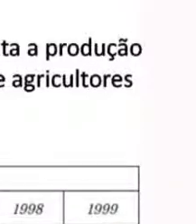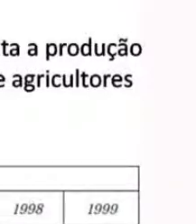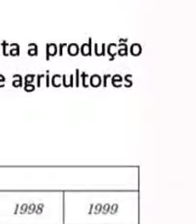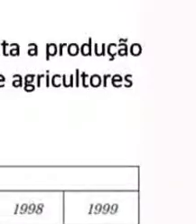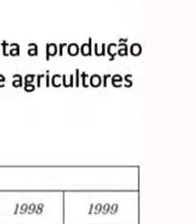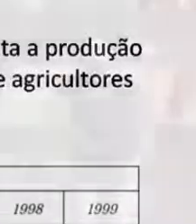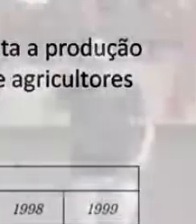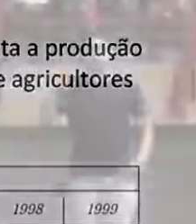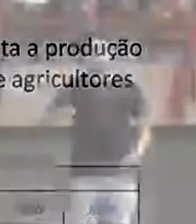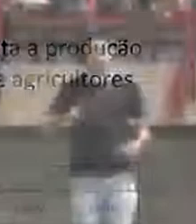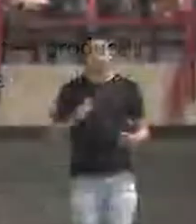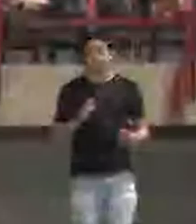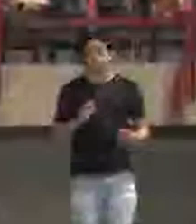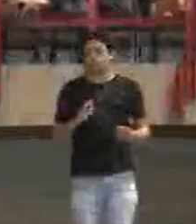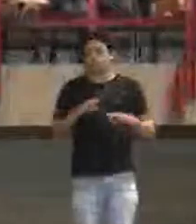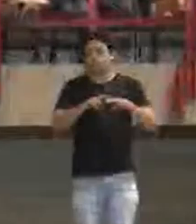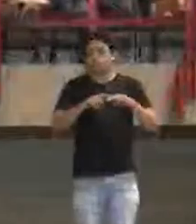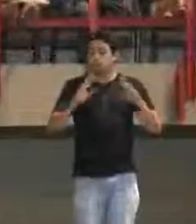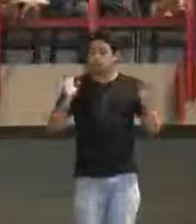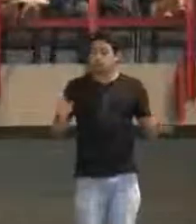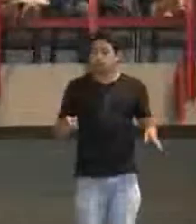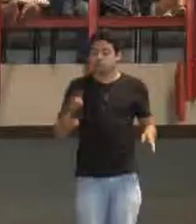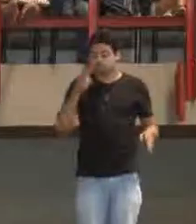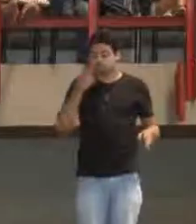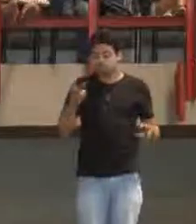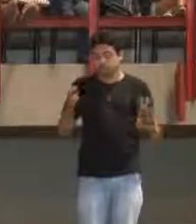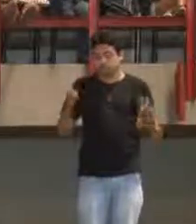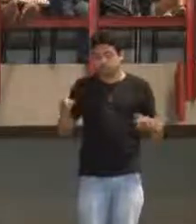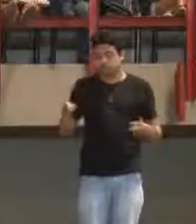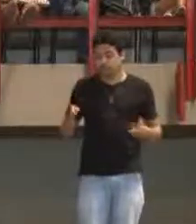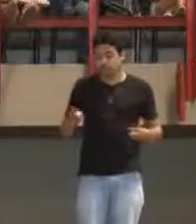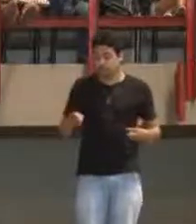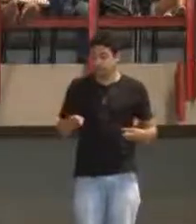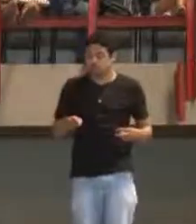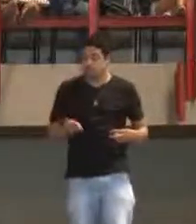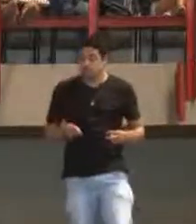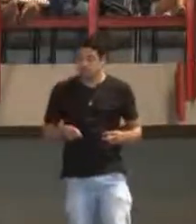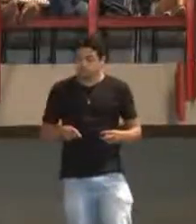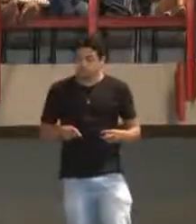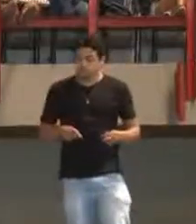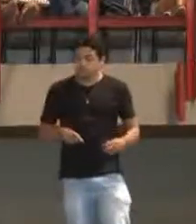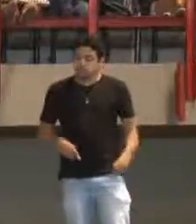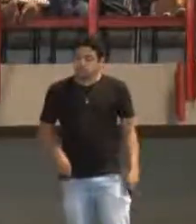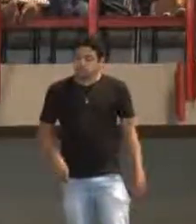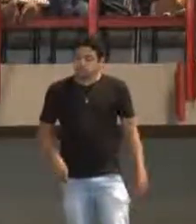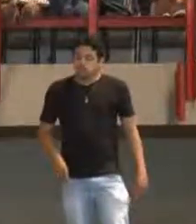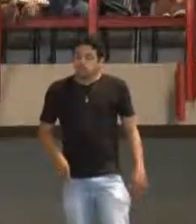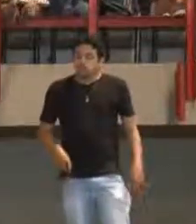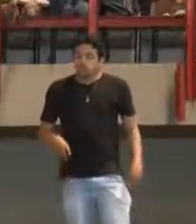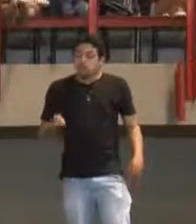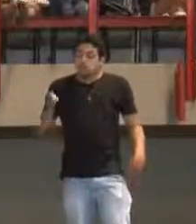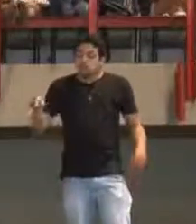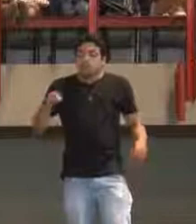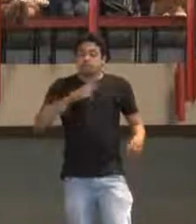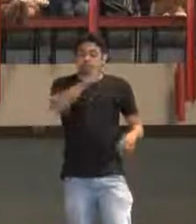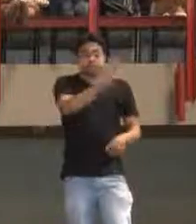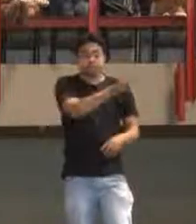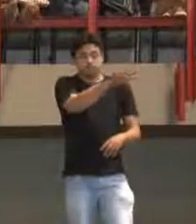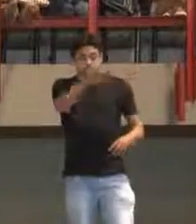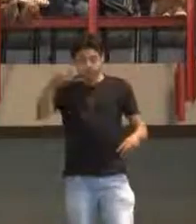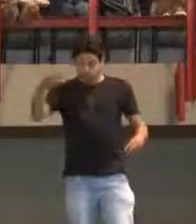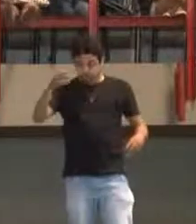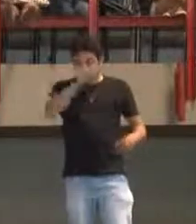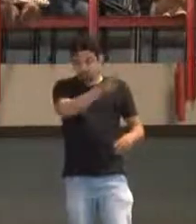novamente. Então, ó, vamos ver como é que fica o gráfico, ó. Isso aí